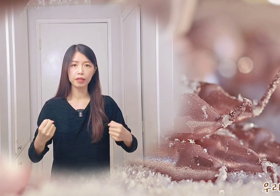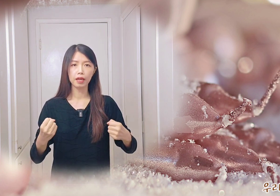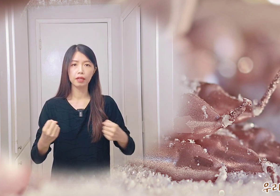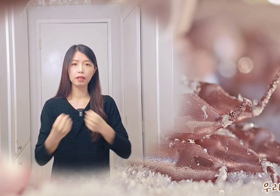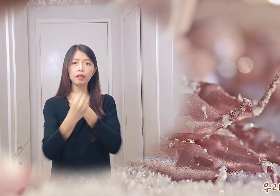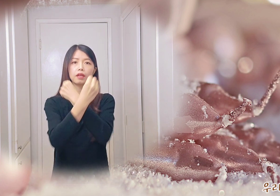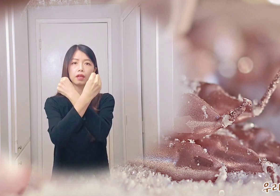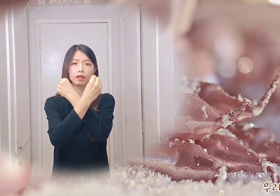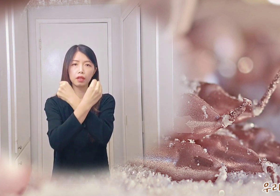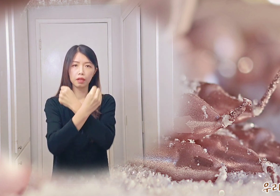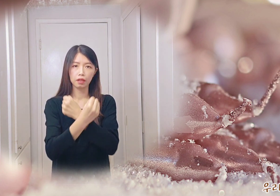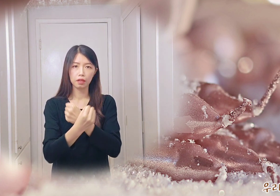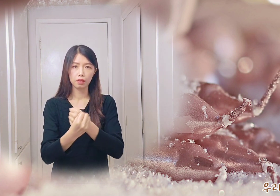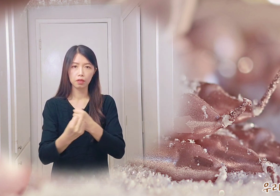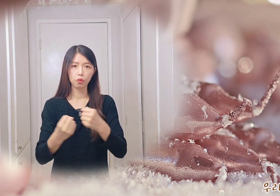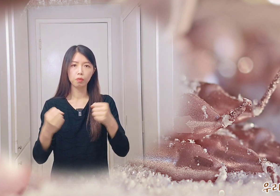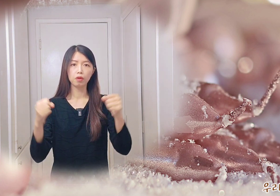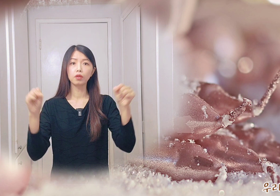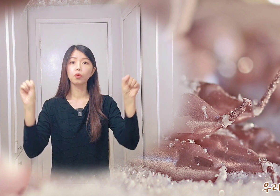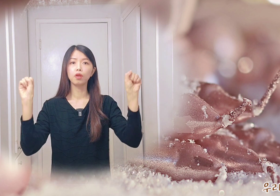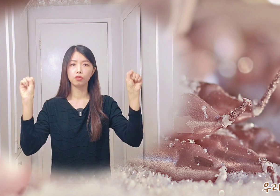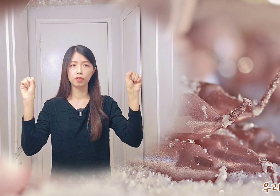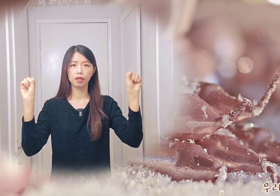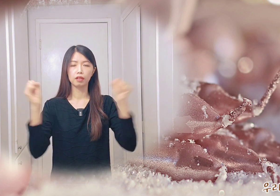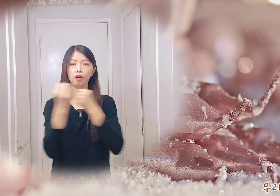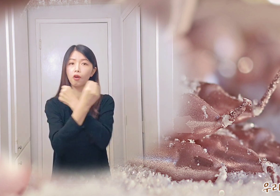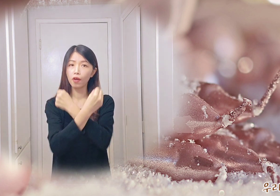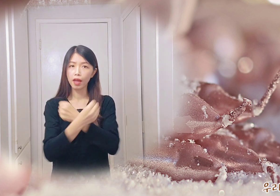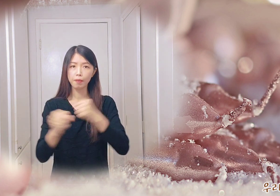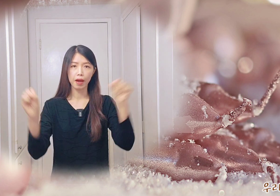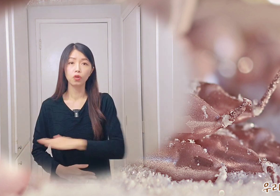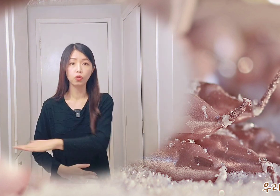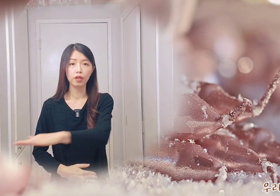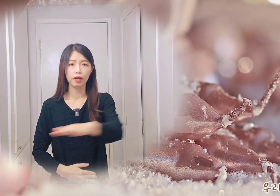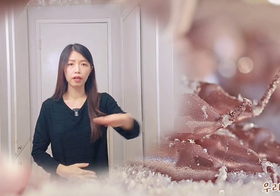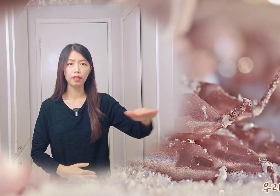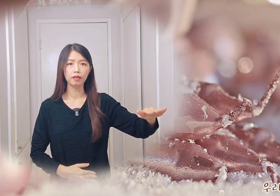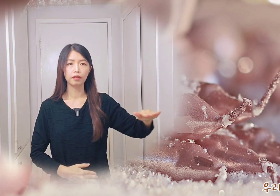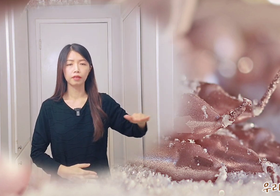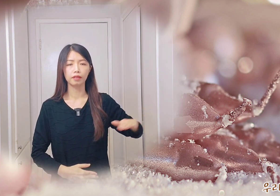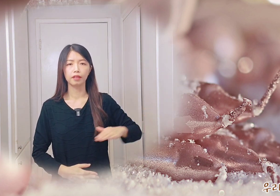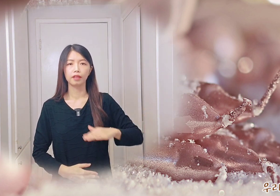용서와 해방 차이는 손목을 돌려주신다는 거. 해방.